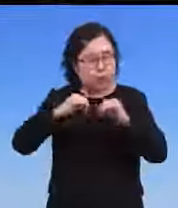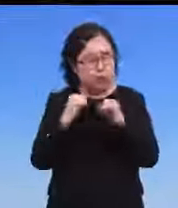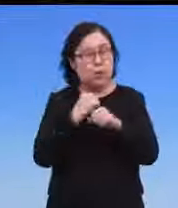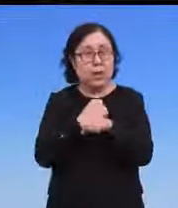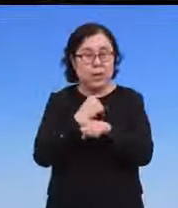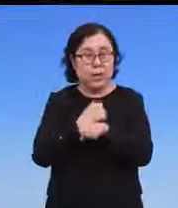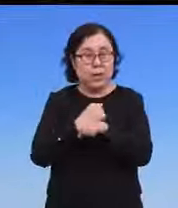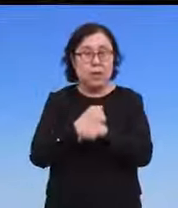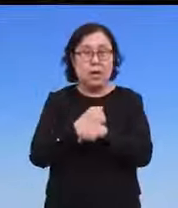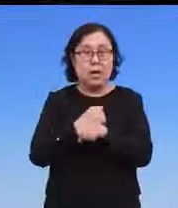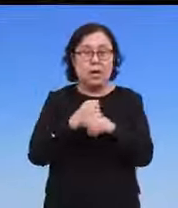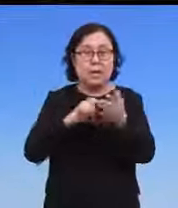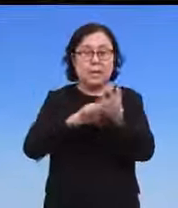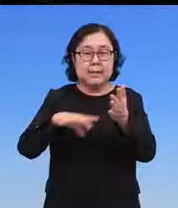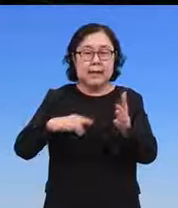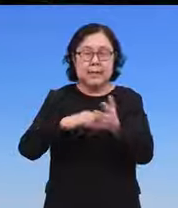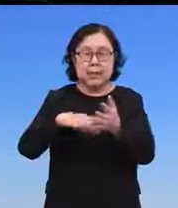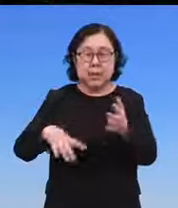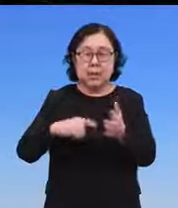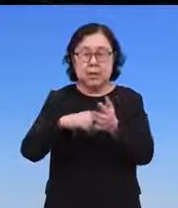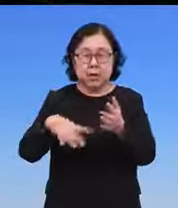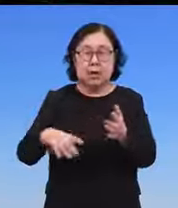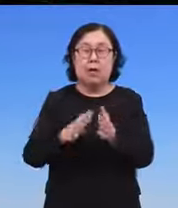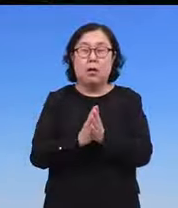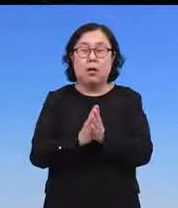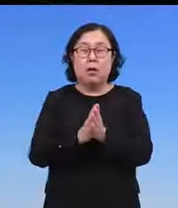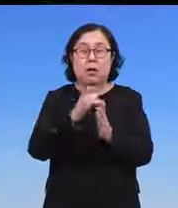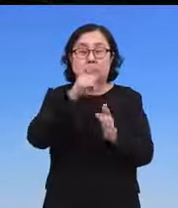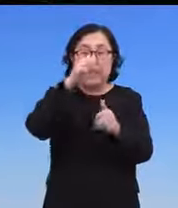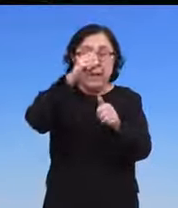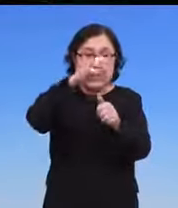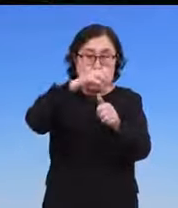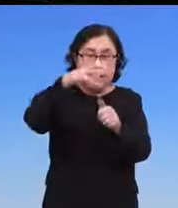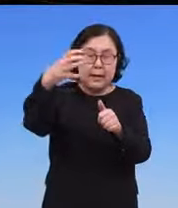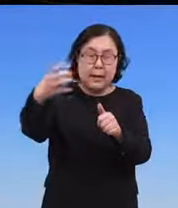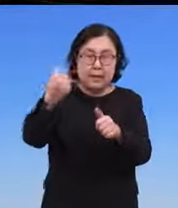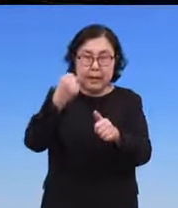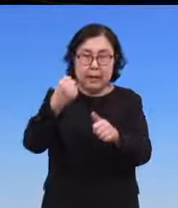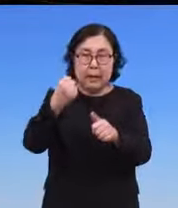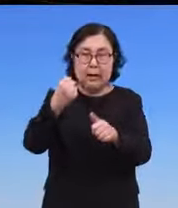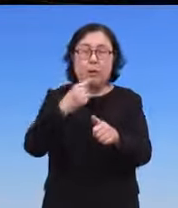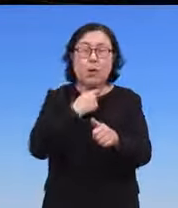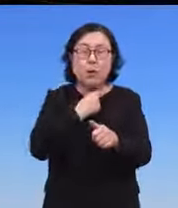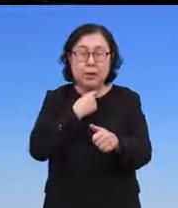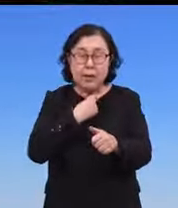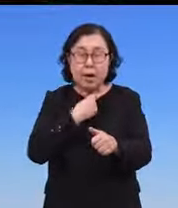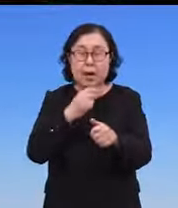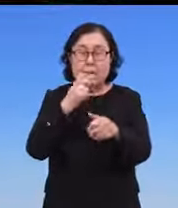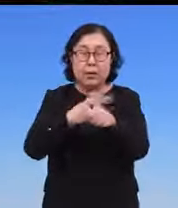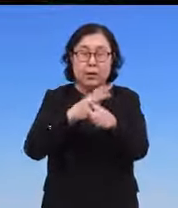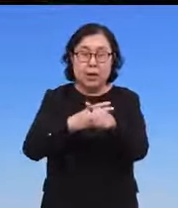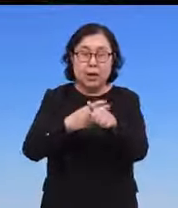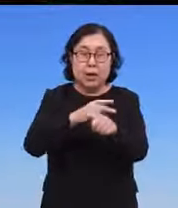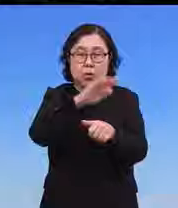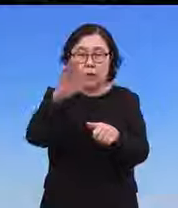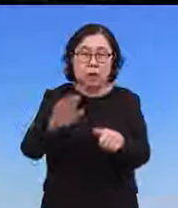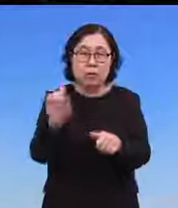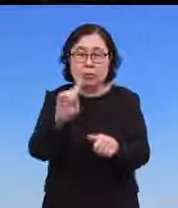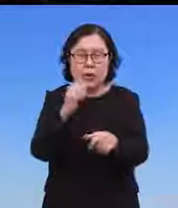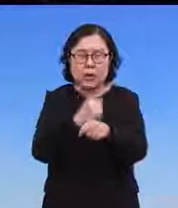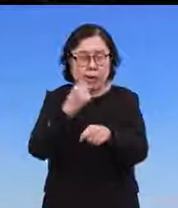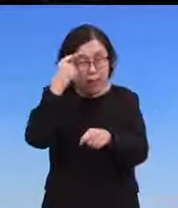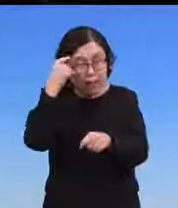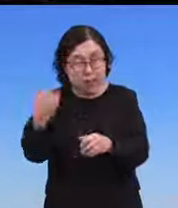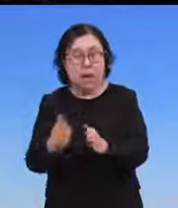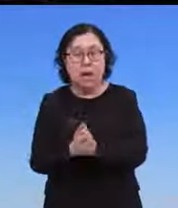12절에도 세리들도 세례를 받고자 하여 와서 이르되 선생이여 우리가 무엇을 하리이까 하며 14절